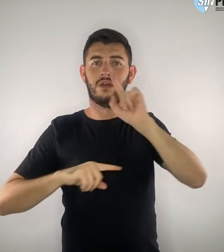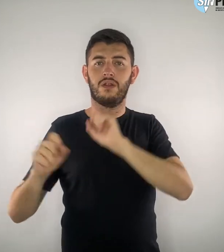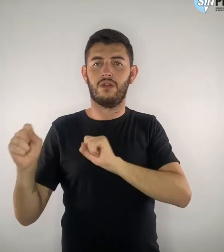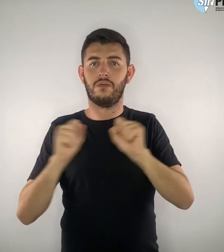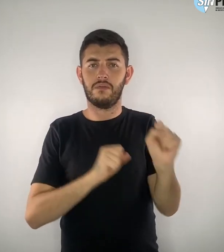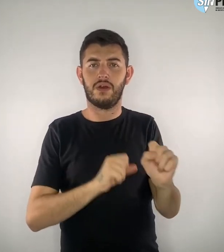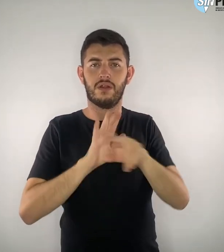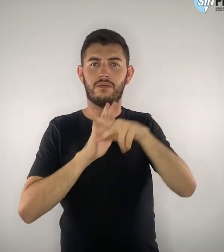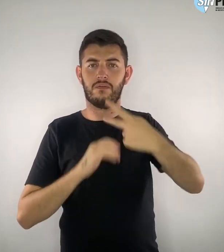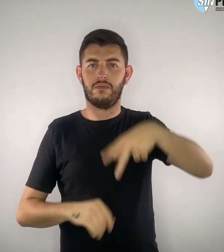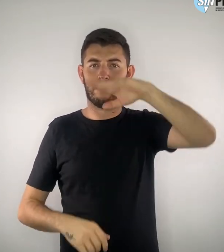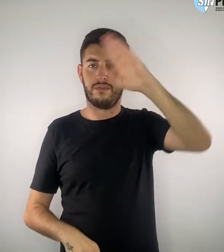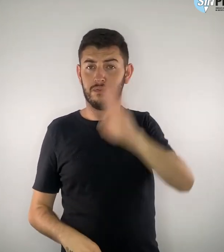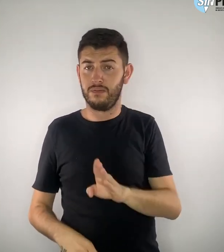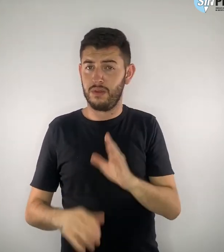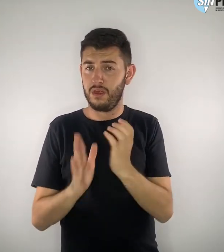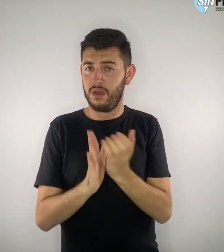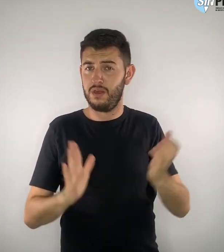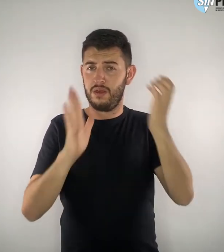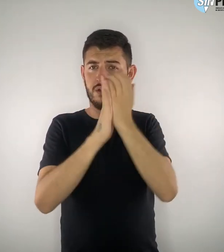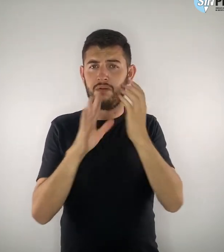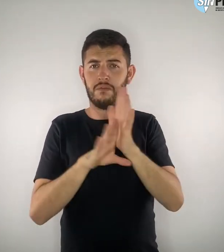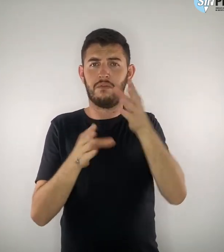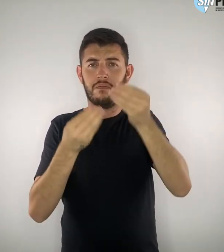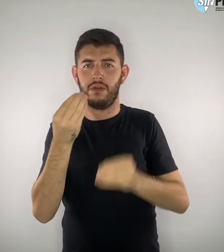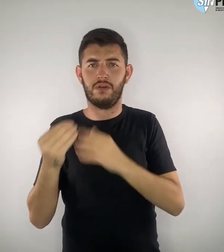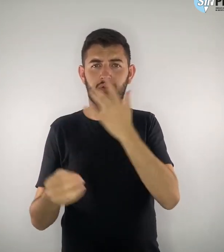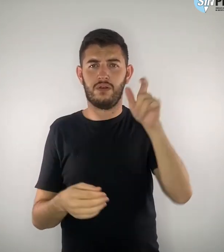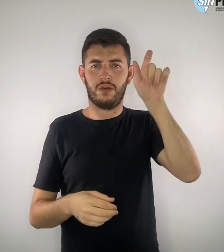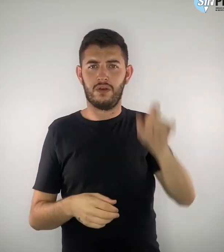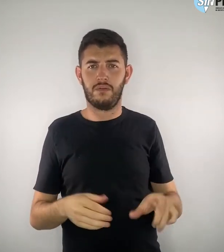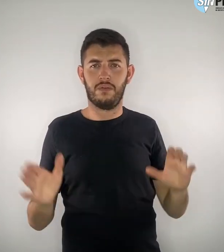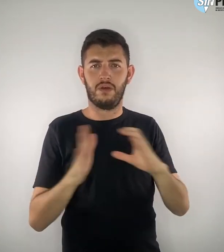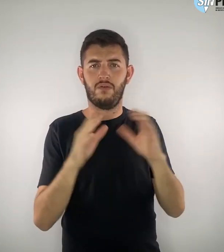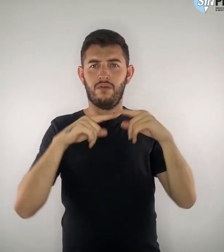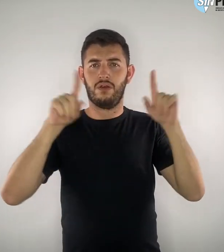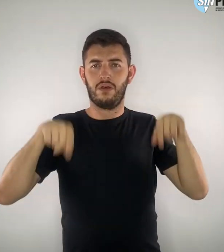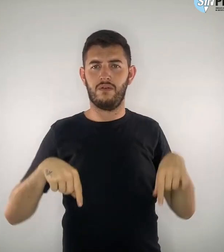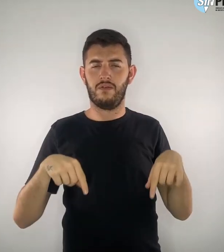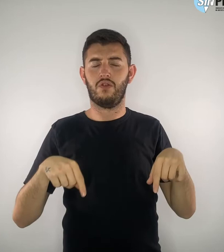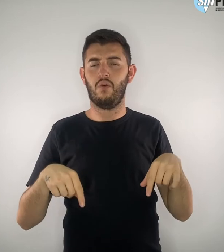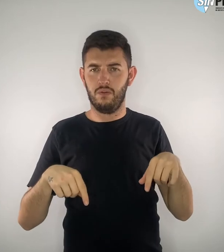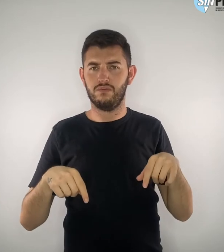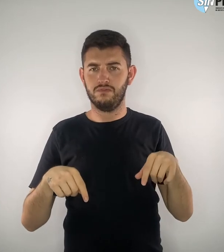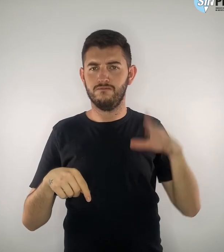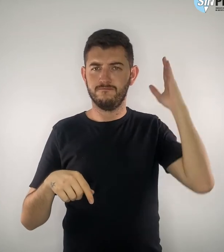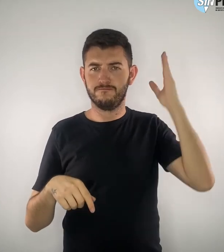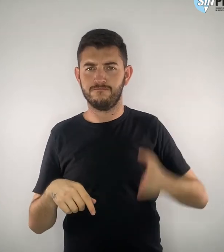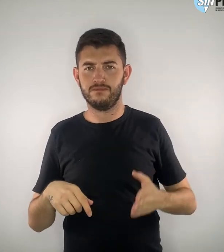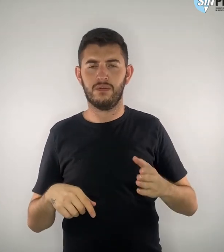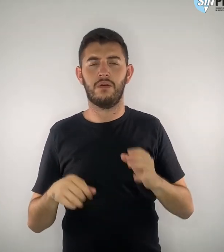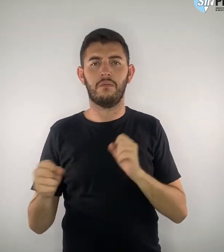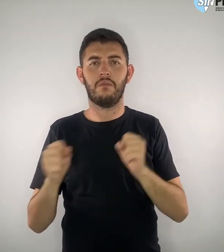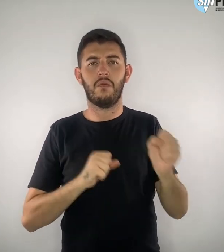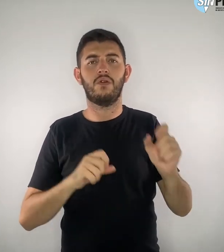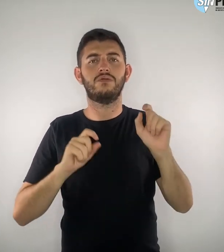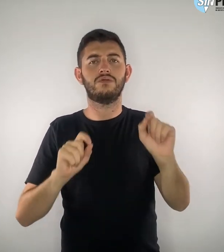Além disto, prejudica o servidor de forma direta, podendo, inclusive, perder o emprego por